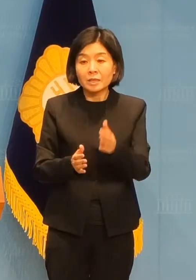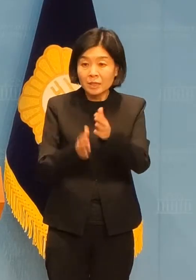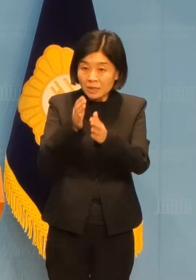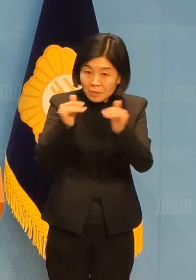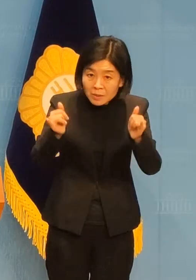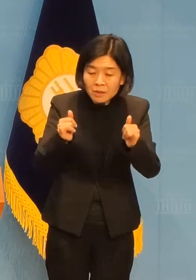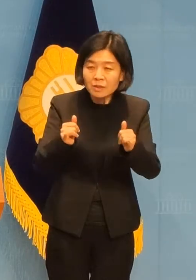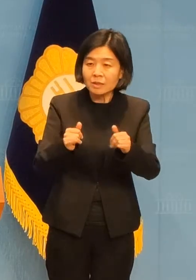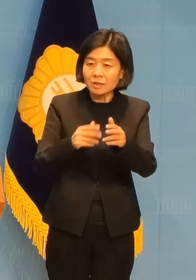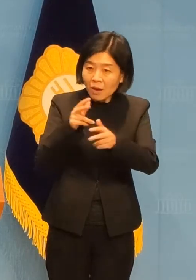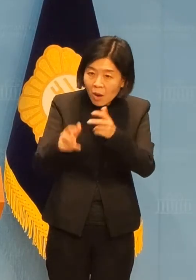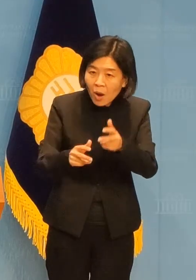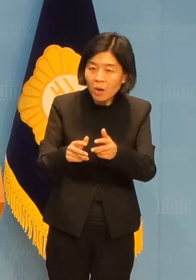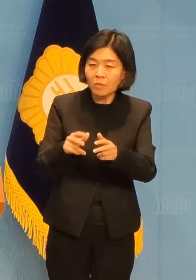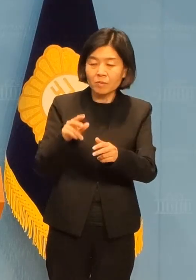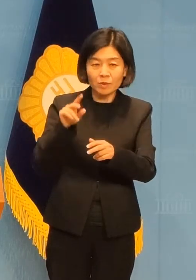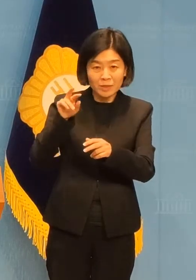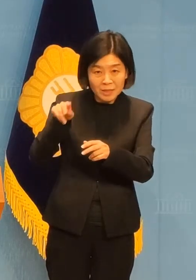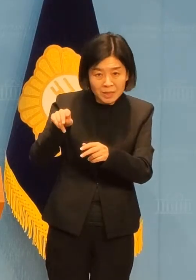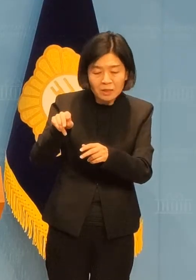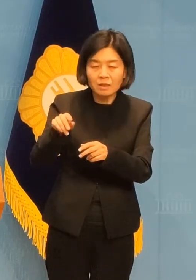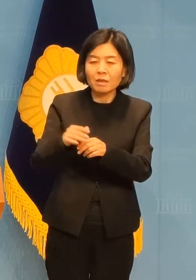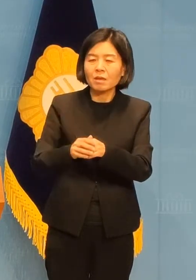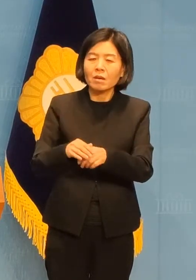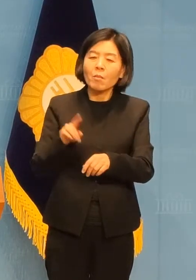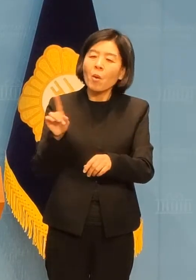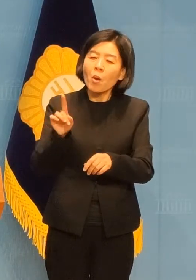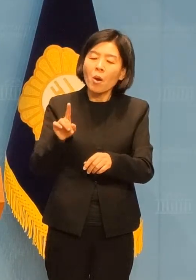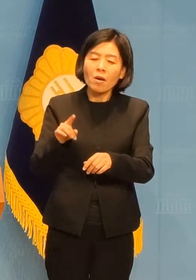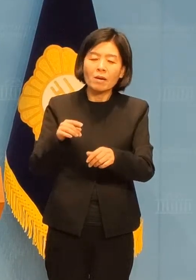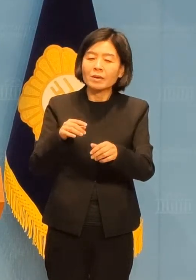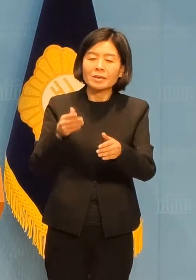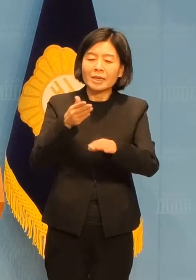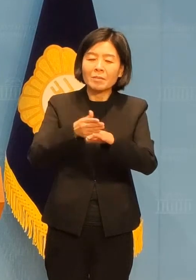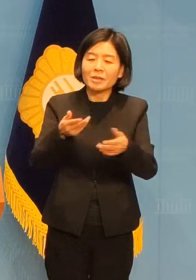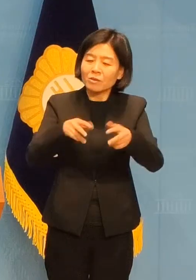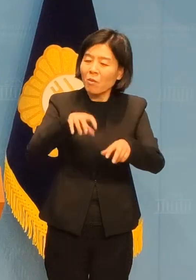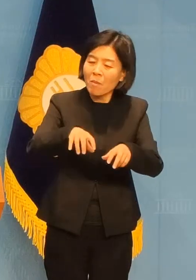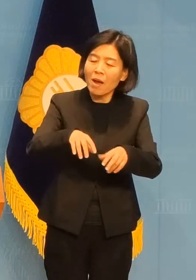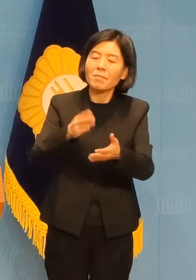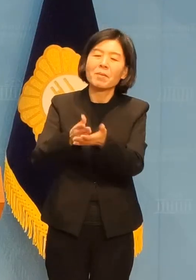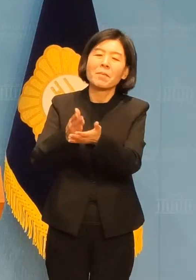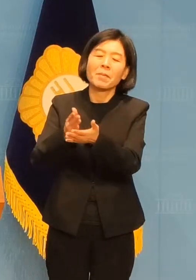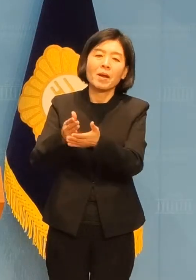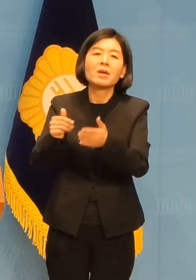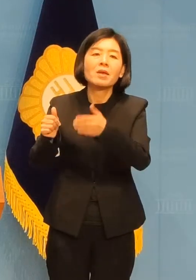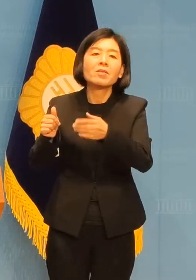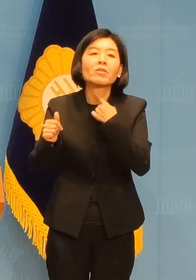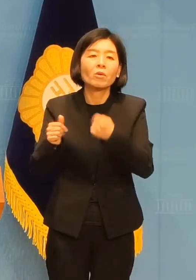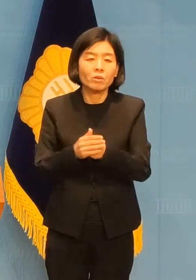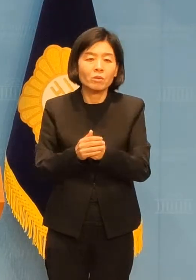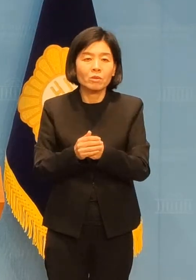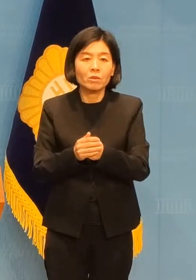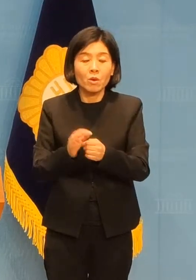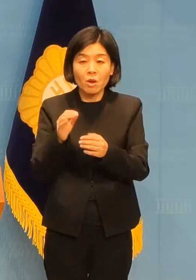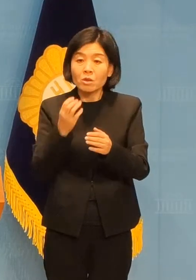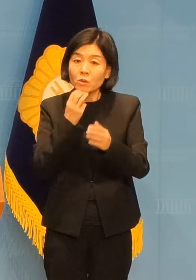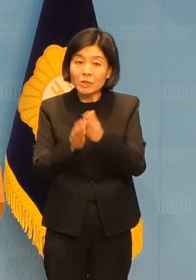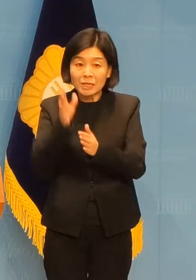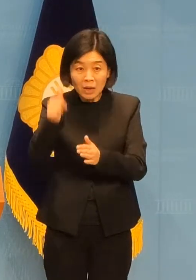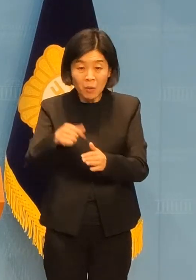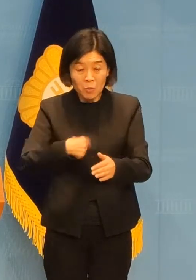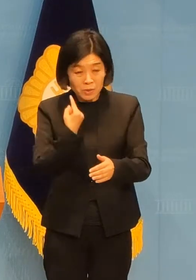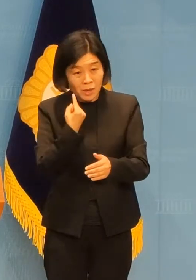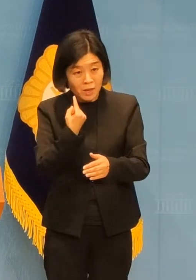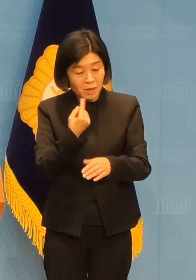강행을 이유로 감사의 정원 중단을 촉구해왔다. 참전국에 감사하는 마음을 서울시장이 아니면 아무도